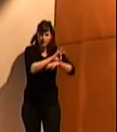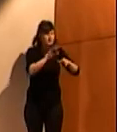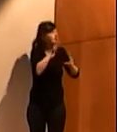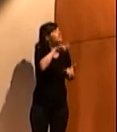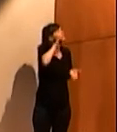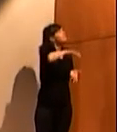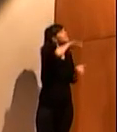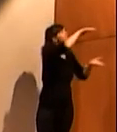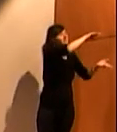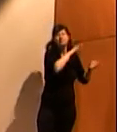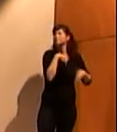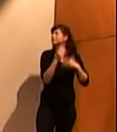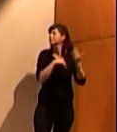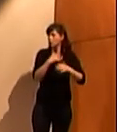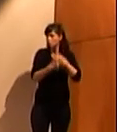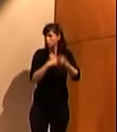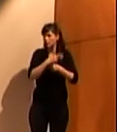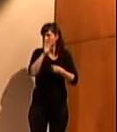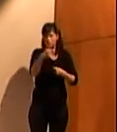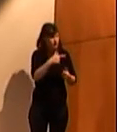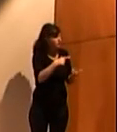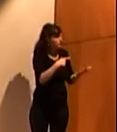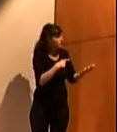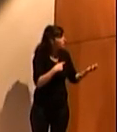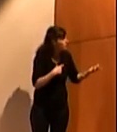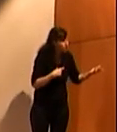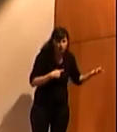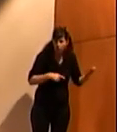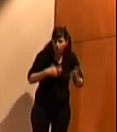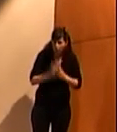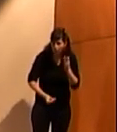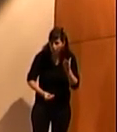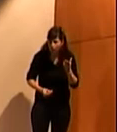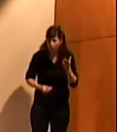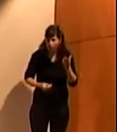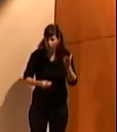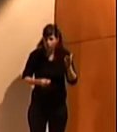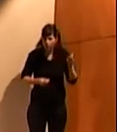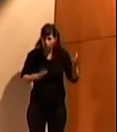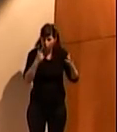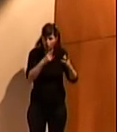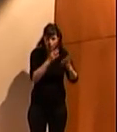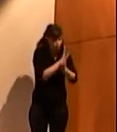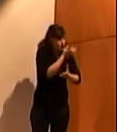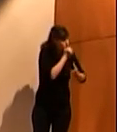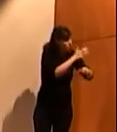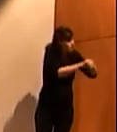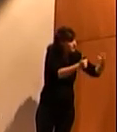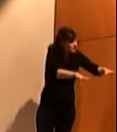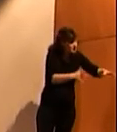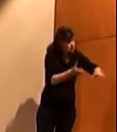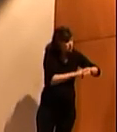revenir 3 ans après en s'apercevant qu'effectivement, le projet, c'est une réalité, mais qui ne fonctionne